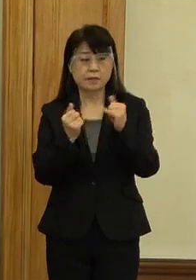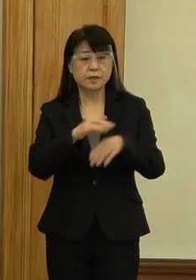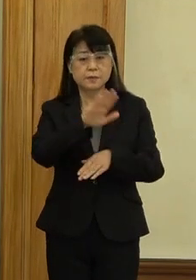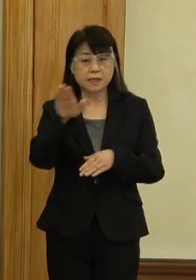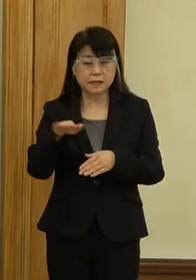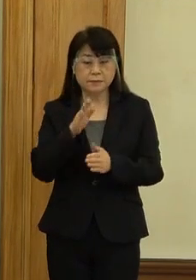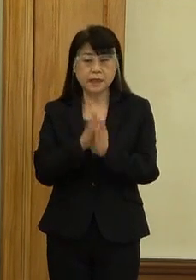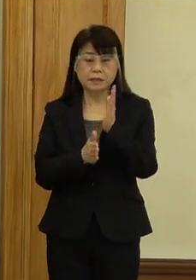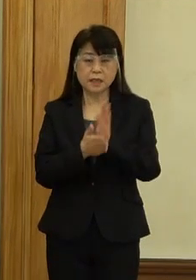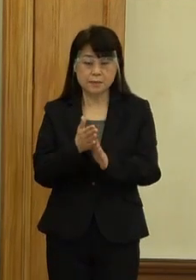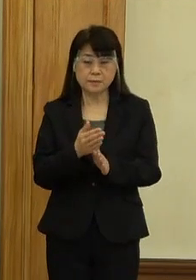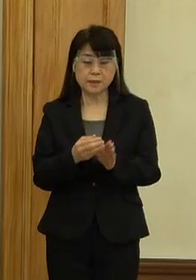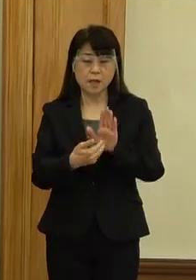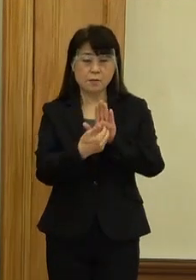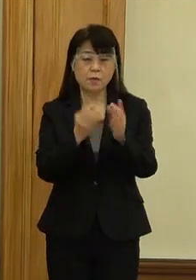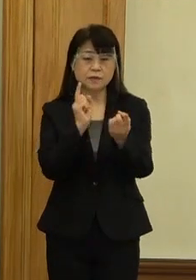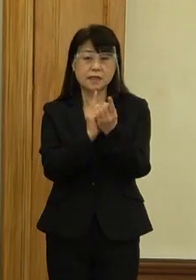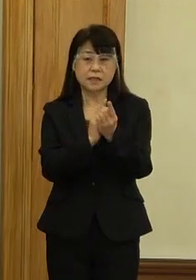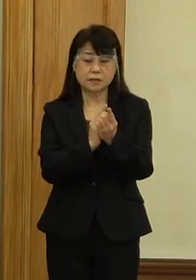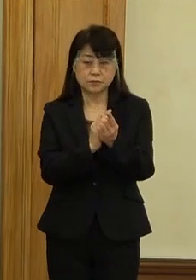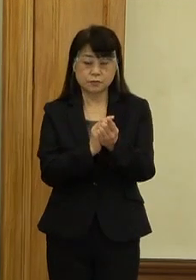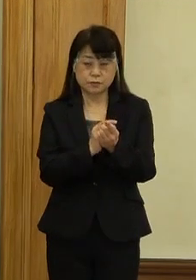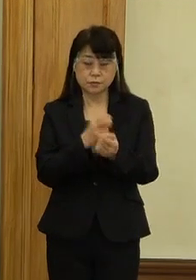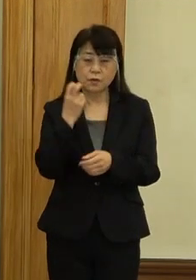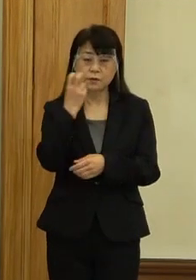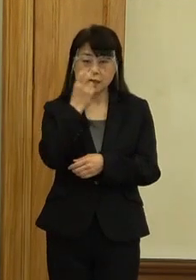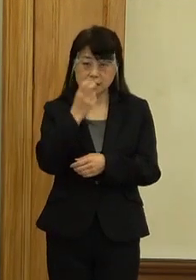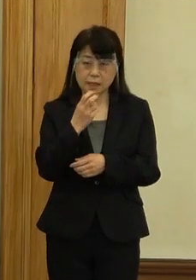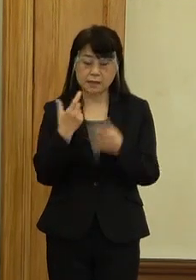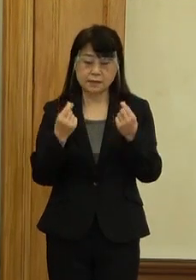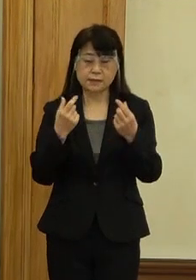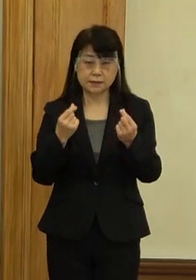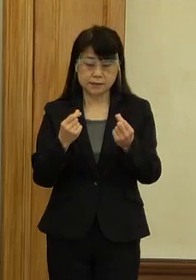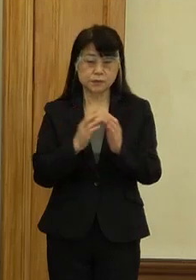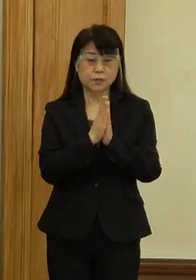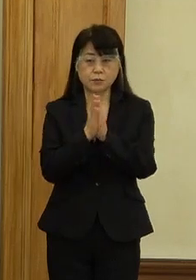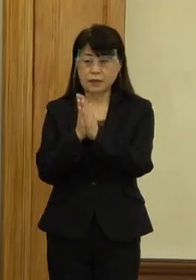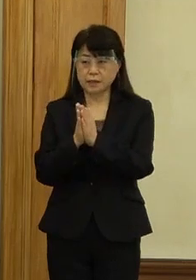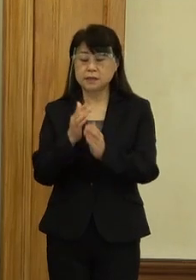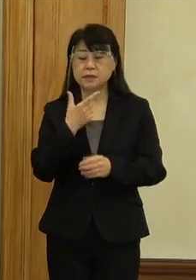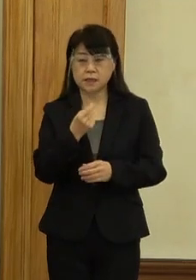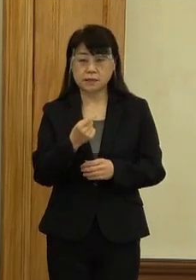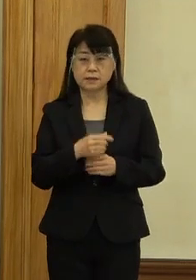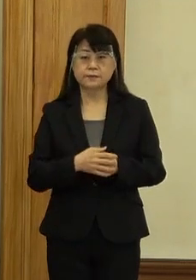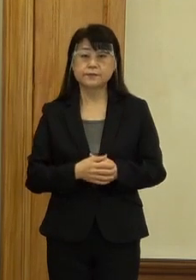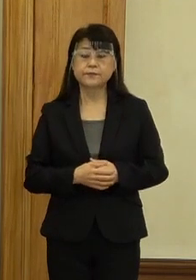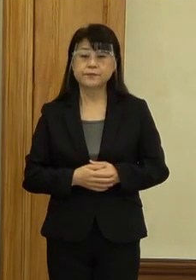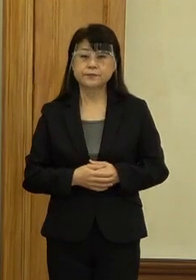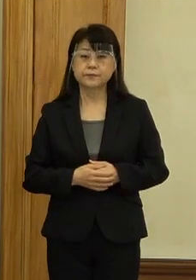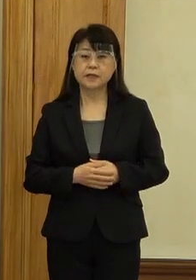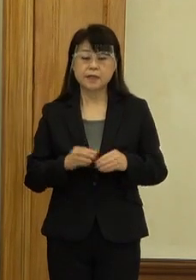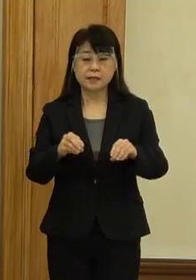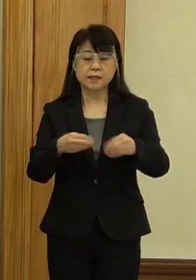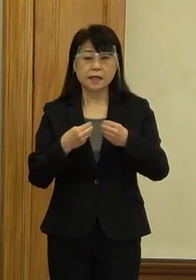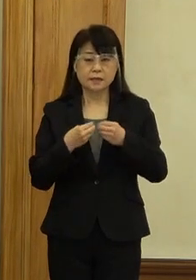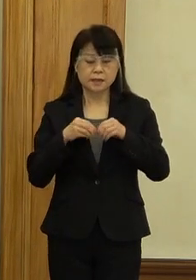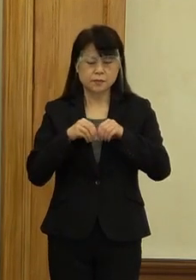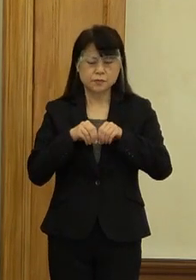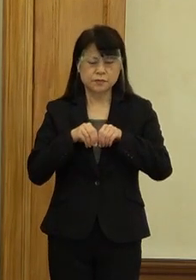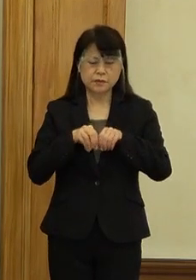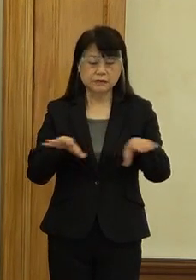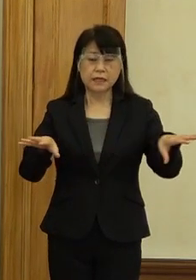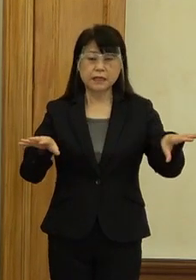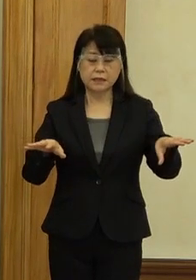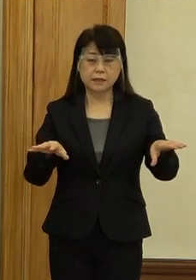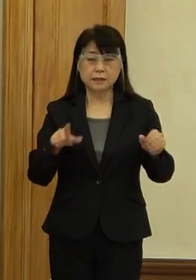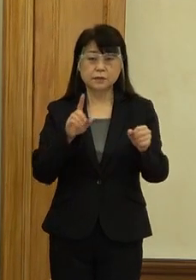の再点検、そしてそれを徹底をすることをお願いをいたします。感染急拡大を受